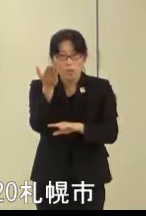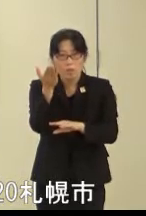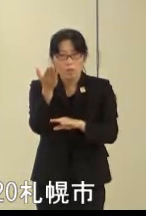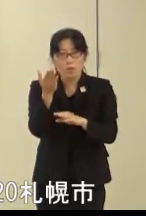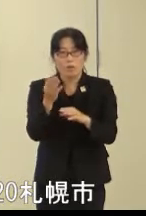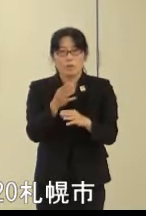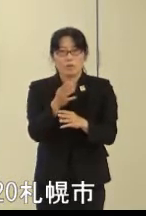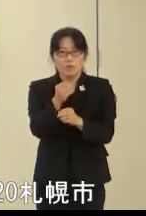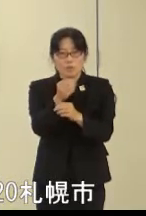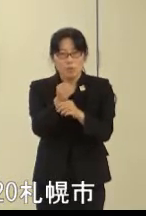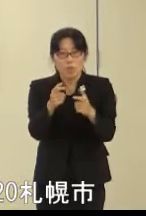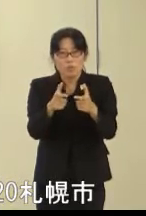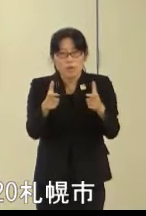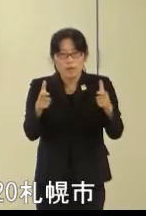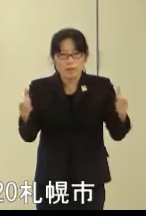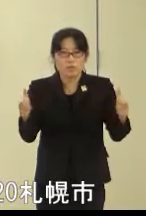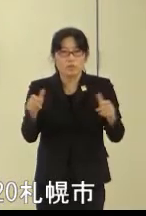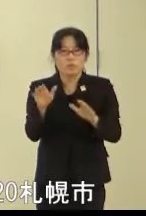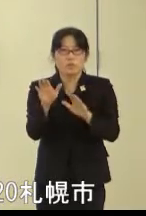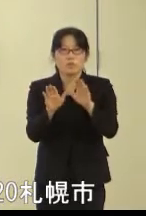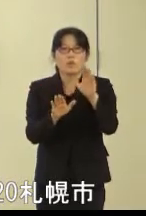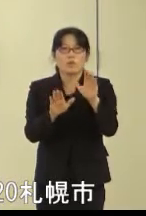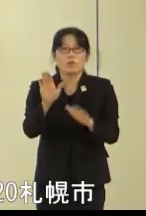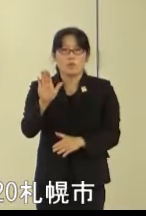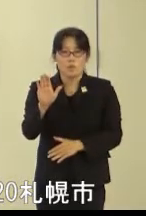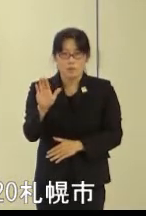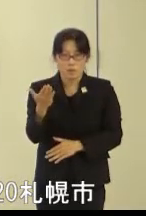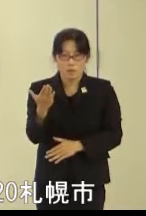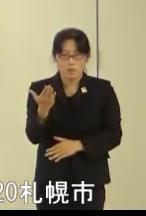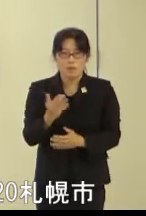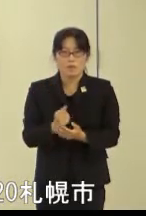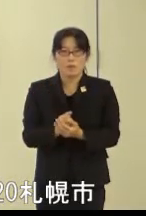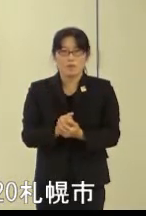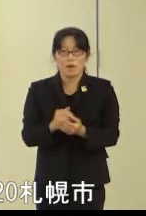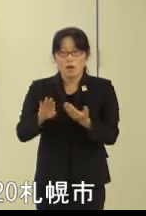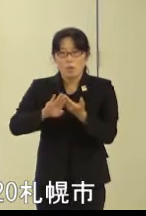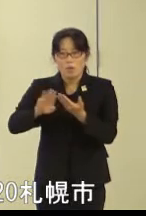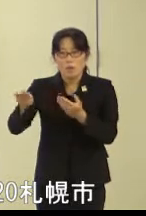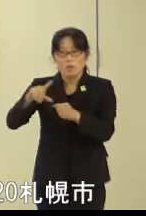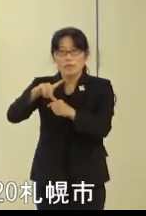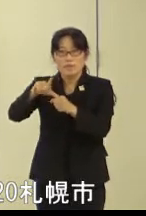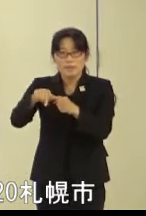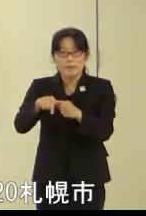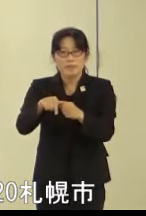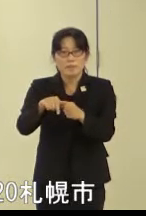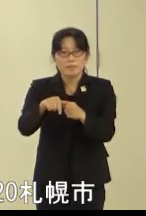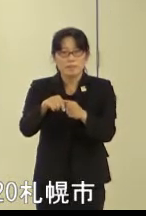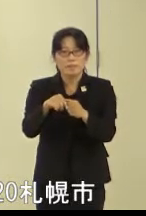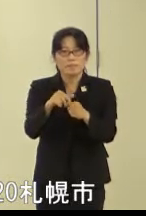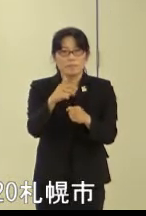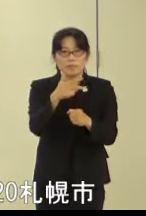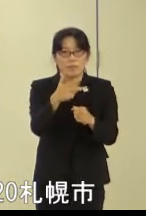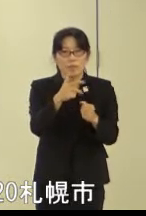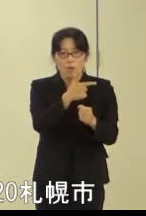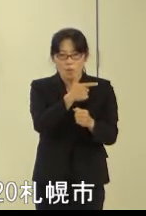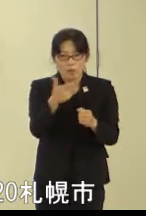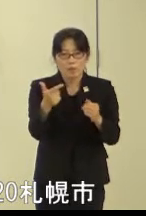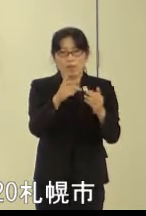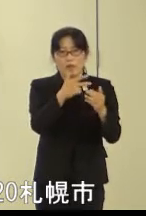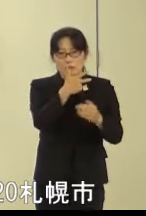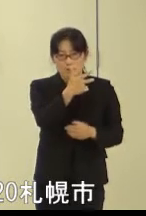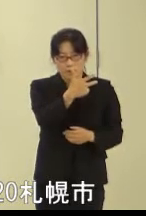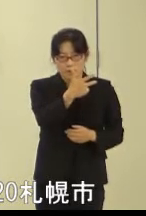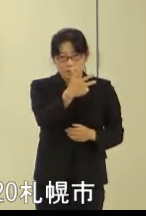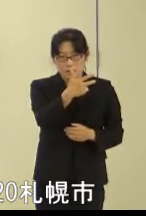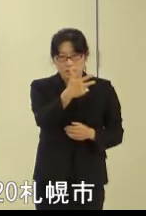なってきているという状況ではありますけれどもa 他の地域大都市圏ですねたの大都市の